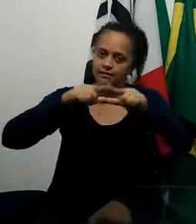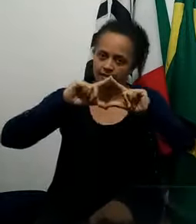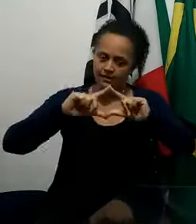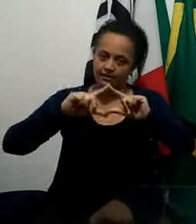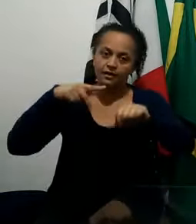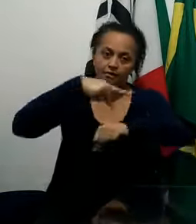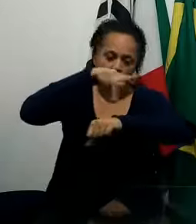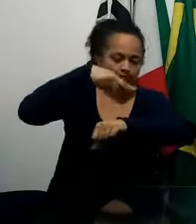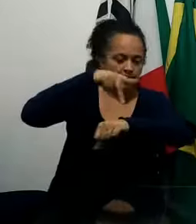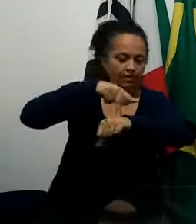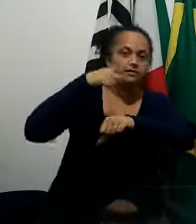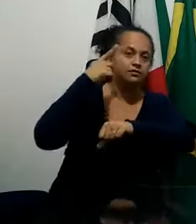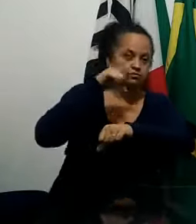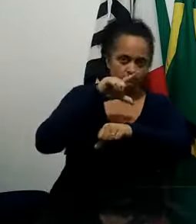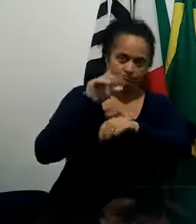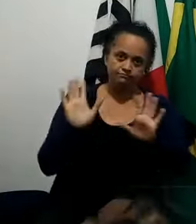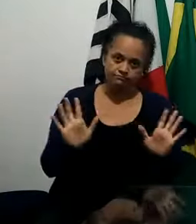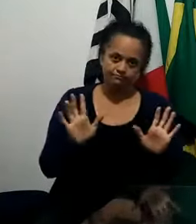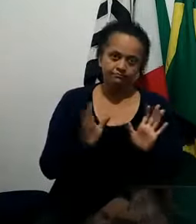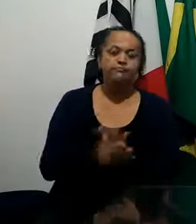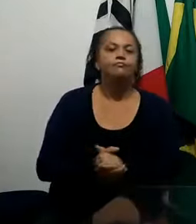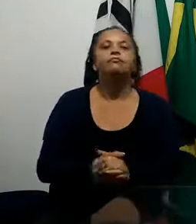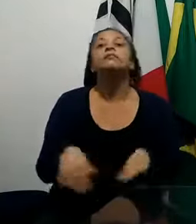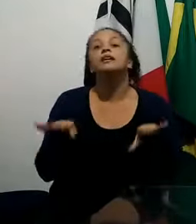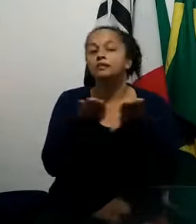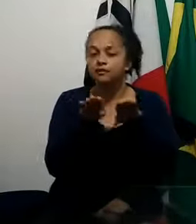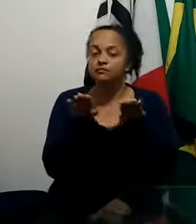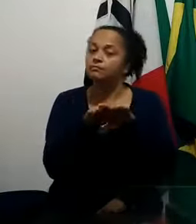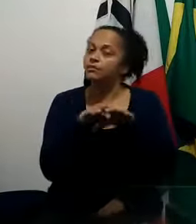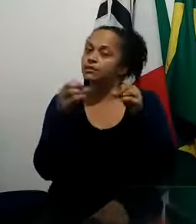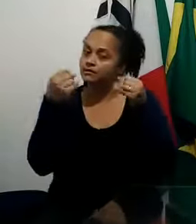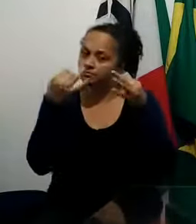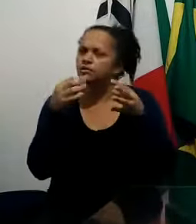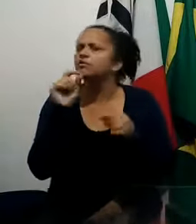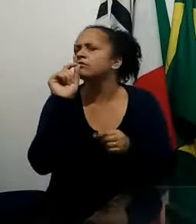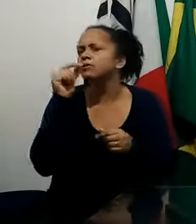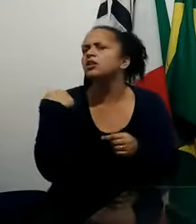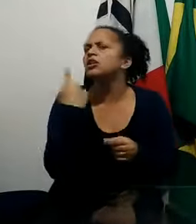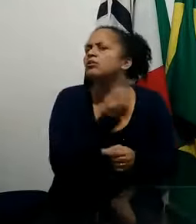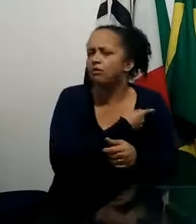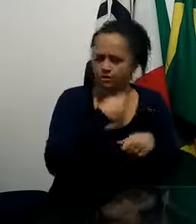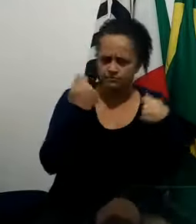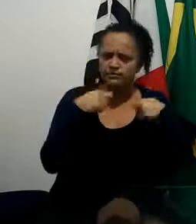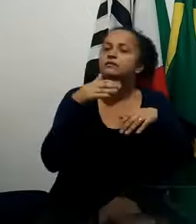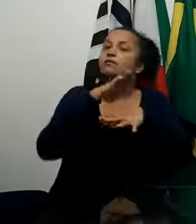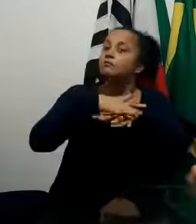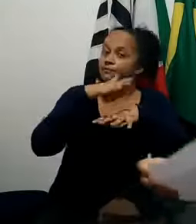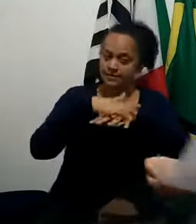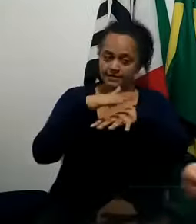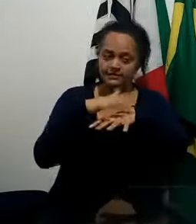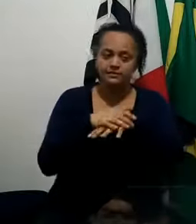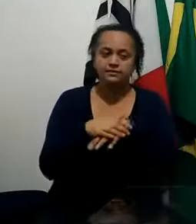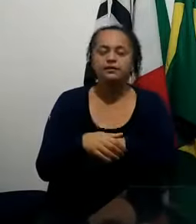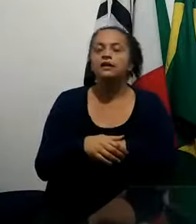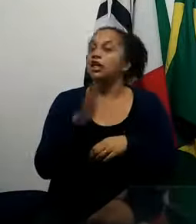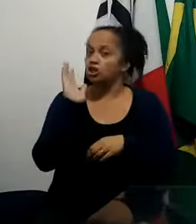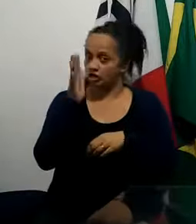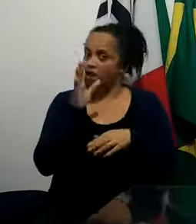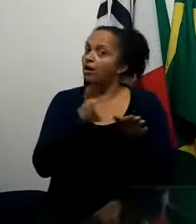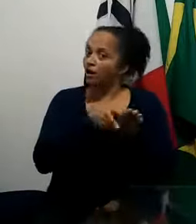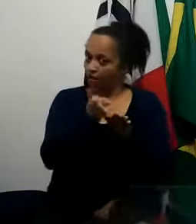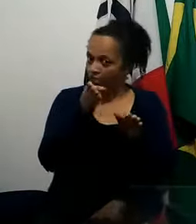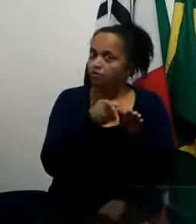o que nós temos que fazer em relação a essa realidade, com base em vários textos aqui, né? Demos os